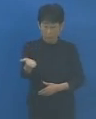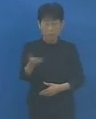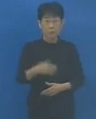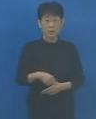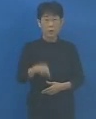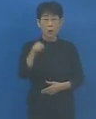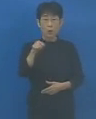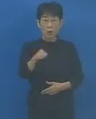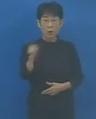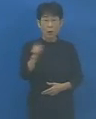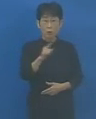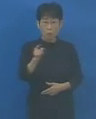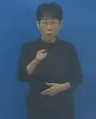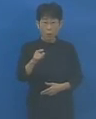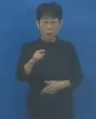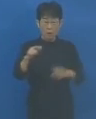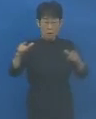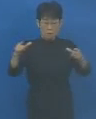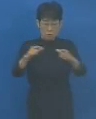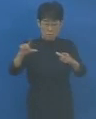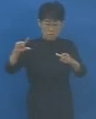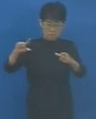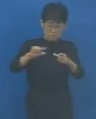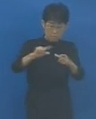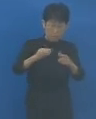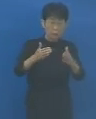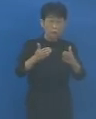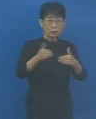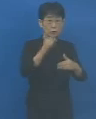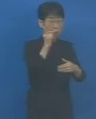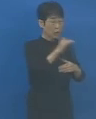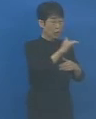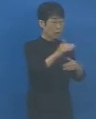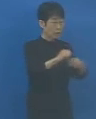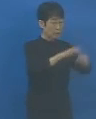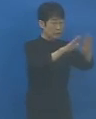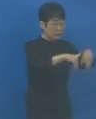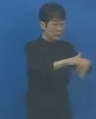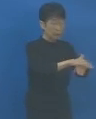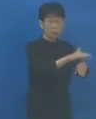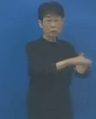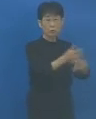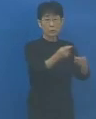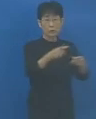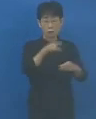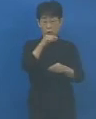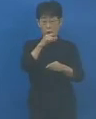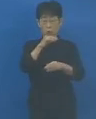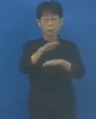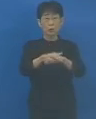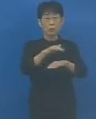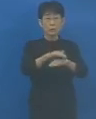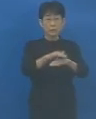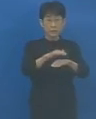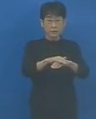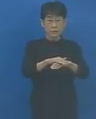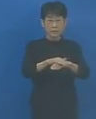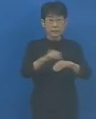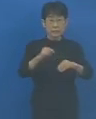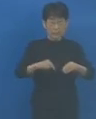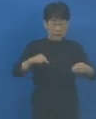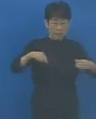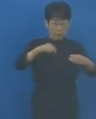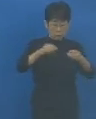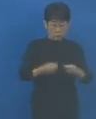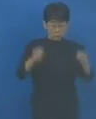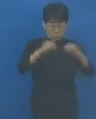するとこれを今度収めにかかる、今米子でやったようにですね、まあ、鳥取方式で外縁を固めながら外堀を埋め